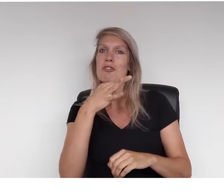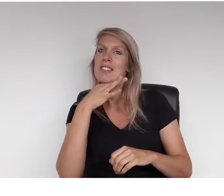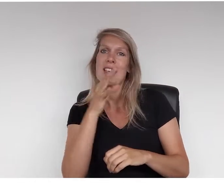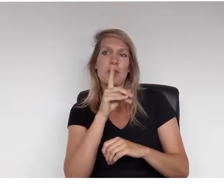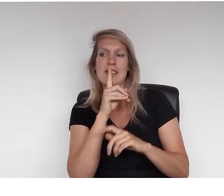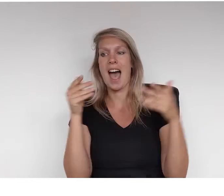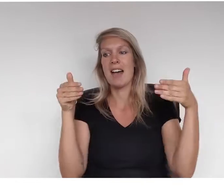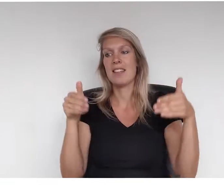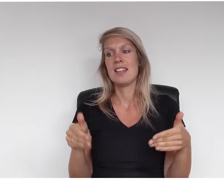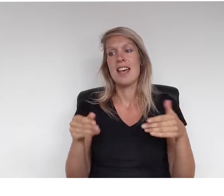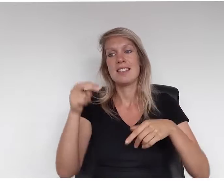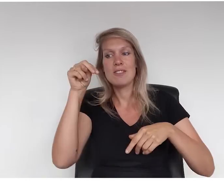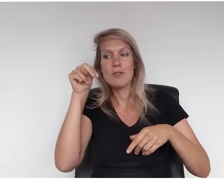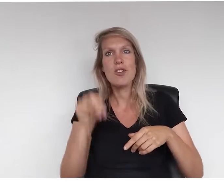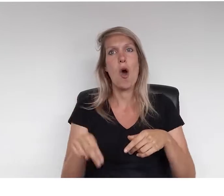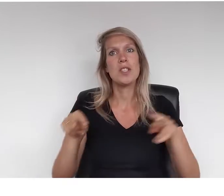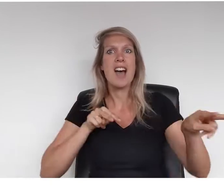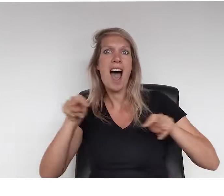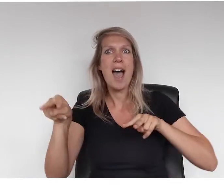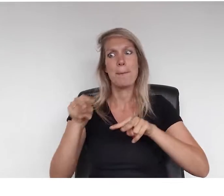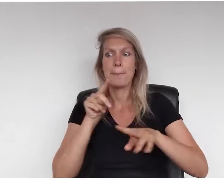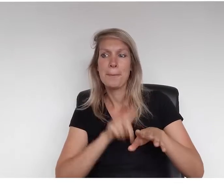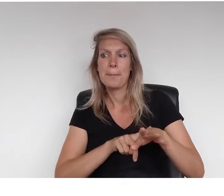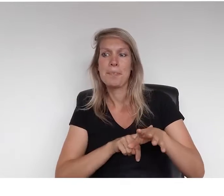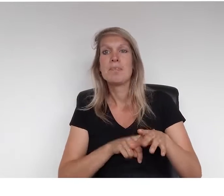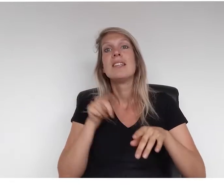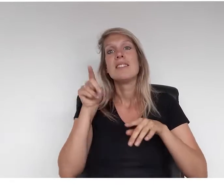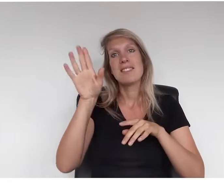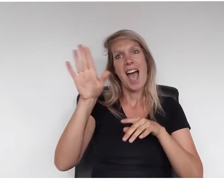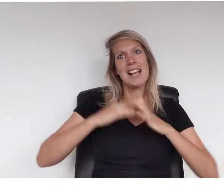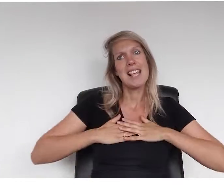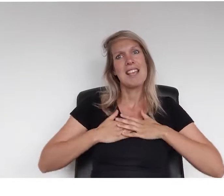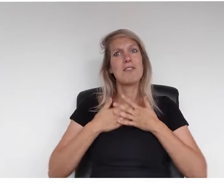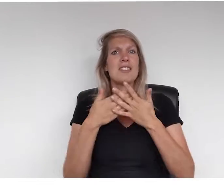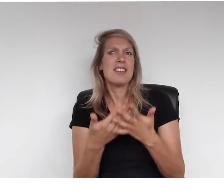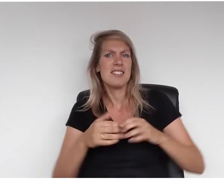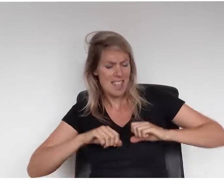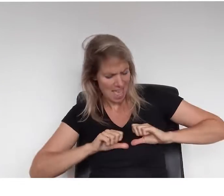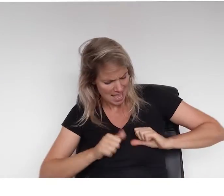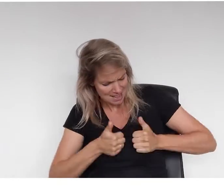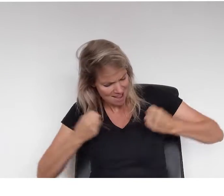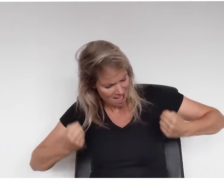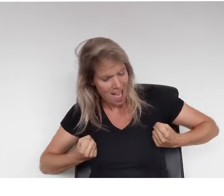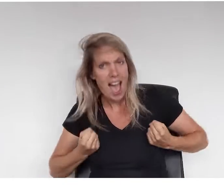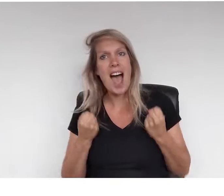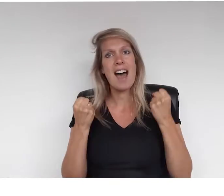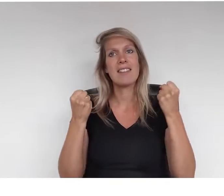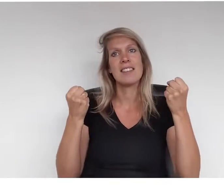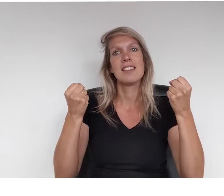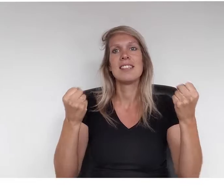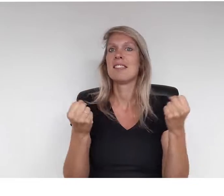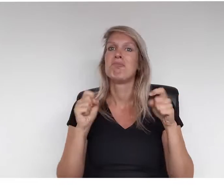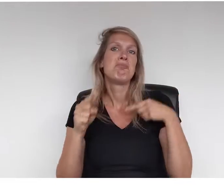Je hoeft niet stil te staan, het is nu showtime. Zijn liefde steekt je aan. Het